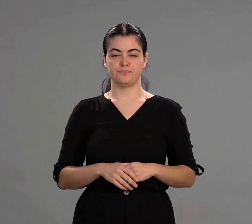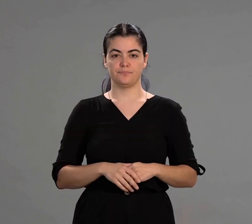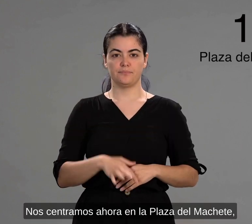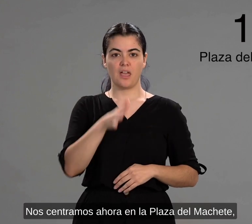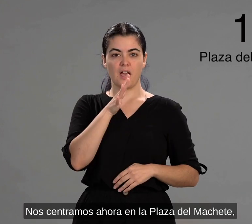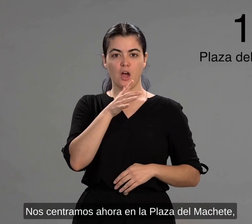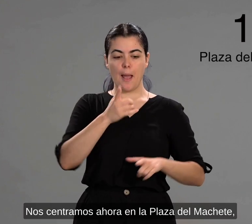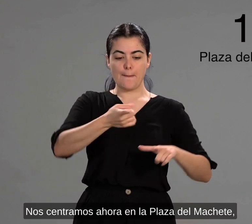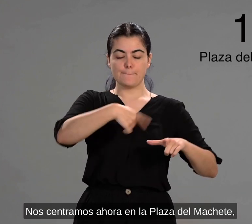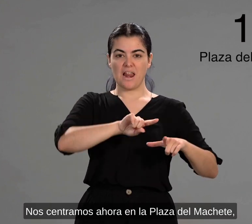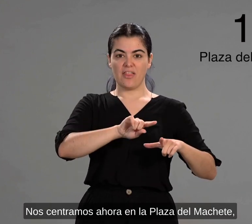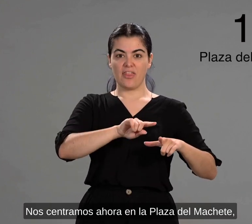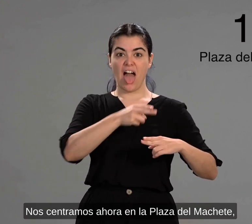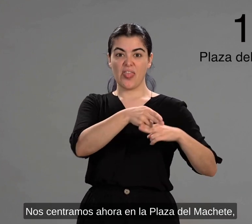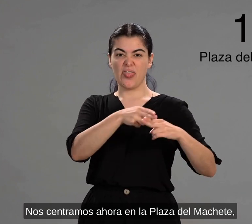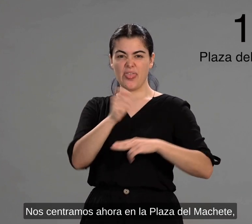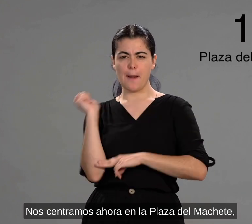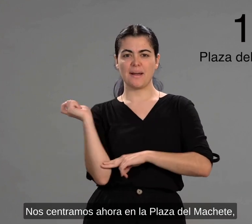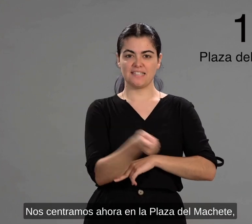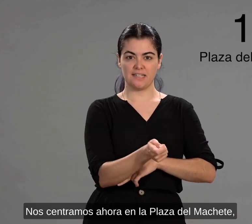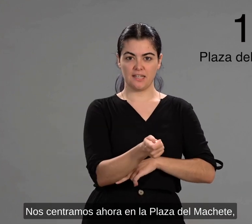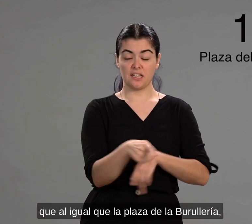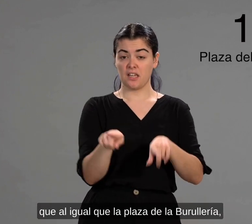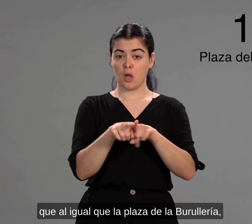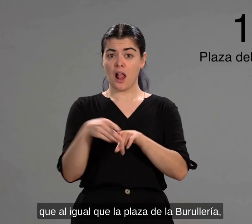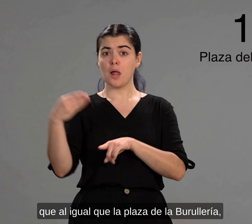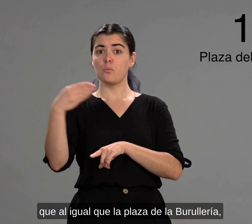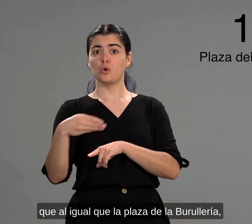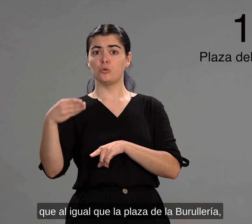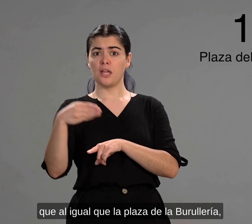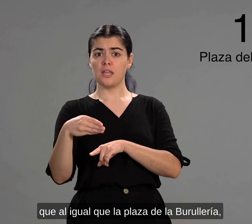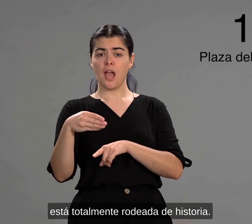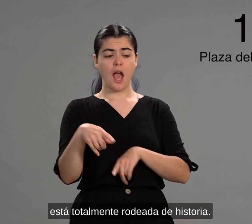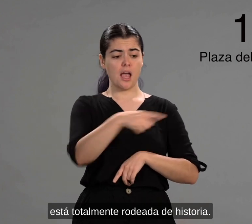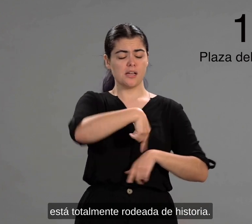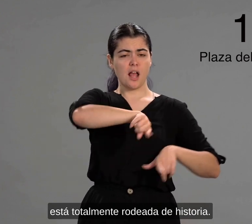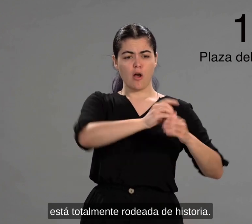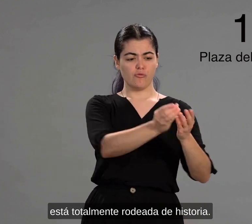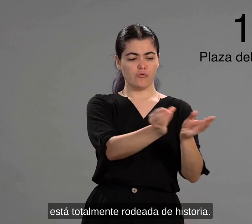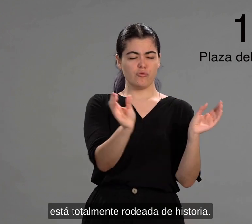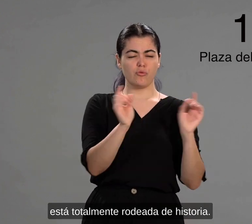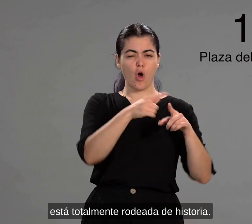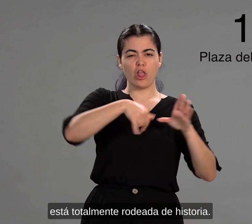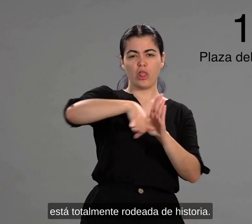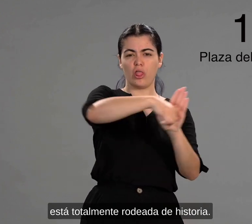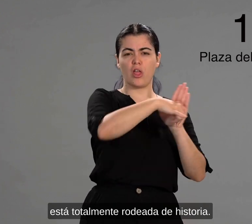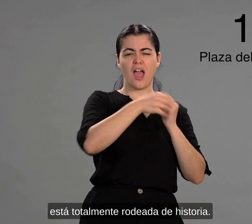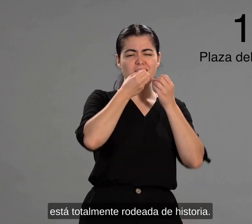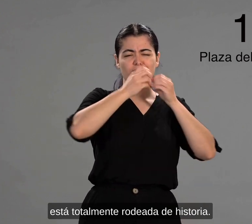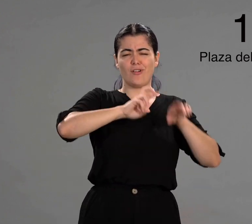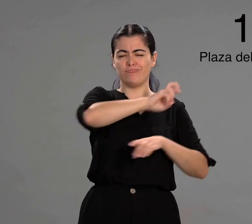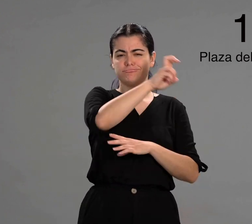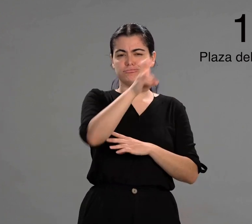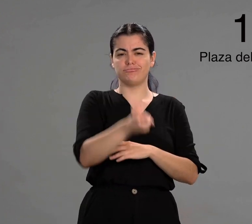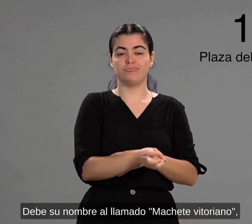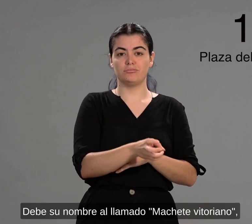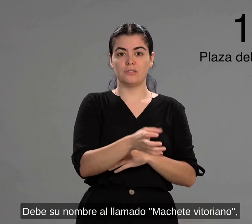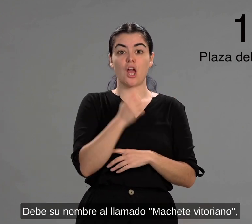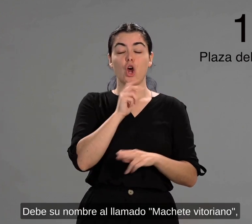Nos centramos ahora en la Plaza del Machete, que al igual que la Plaza de la Burullería, está totalmente rodeada de historia. Debe su nombre